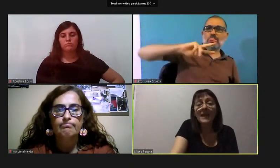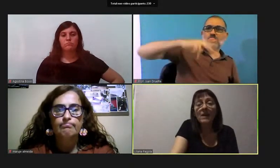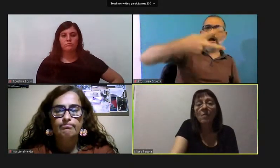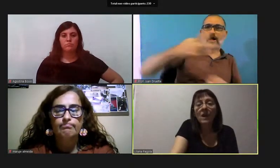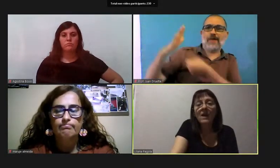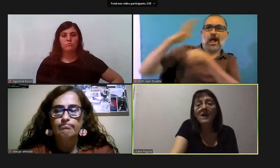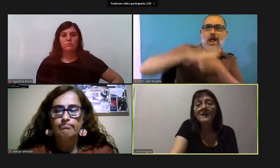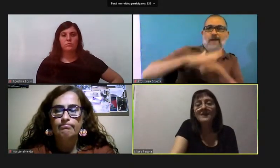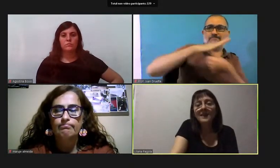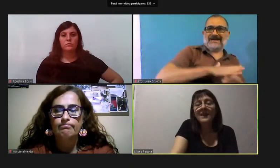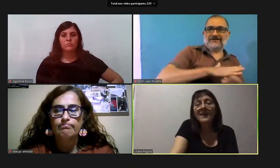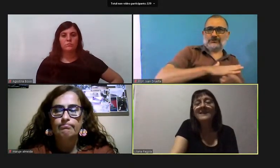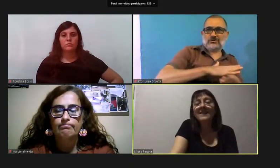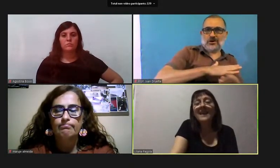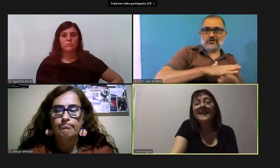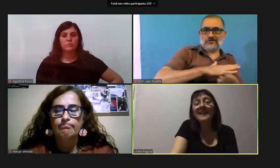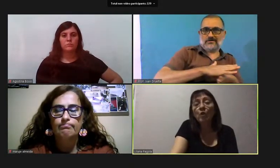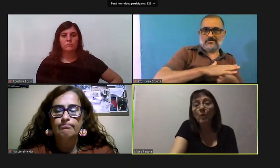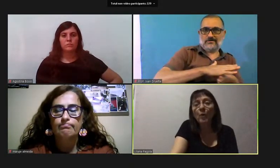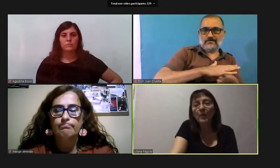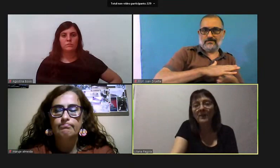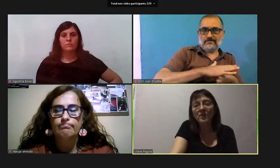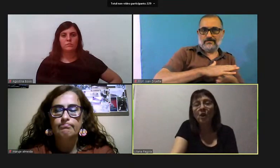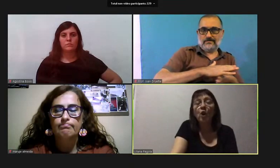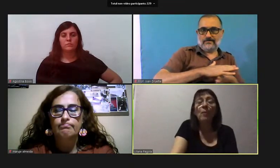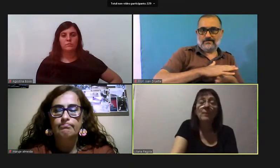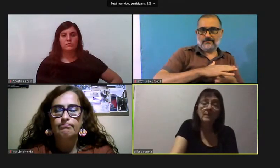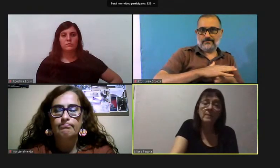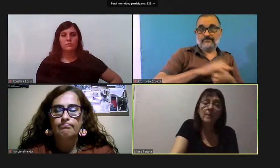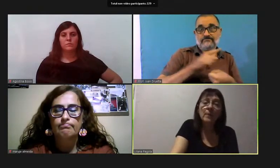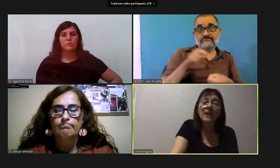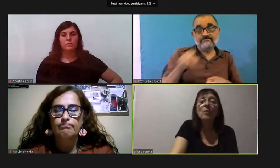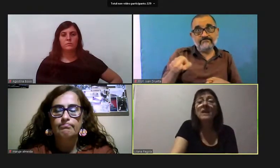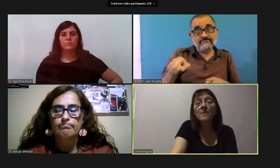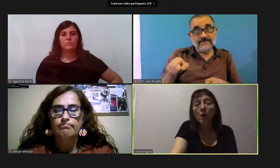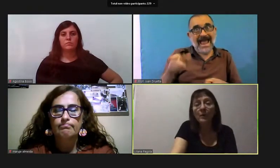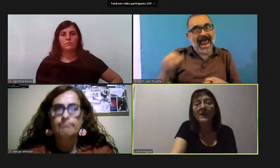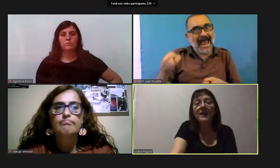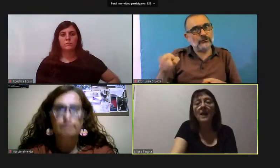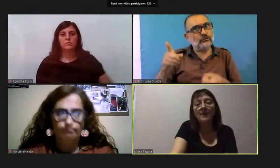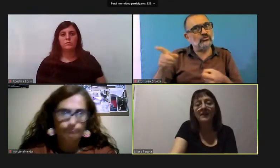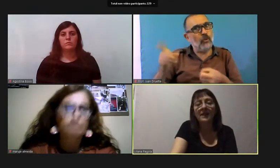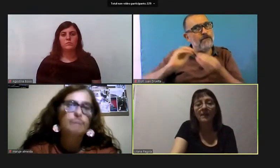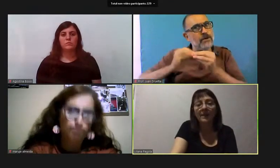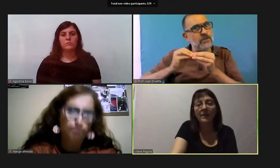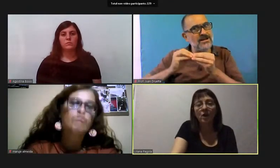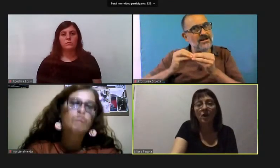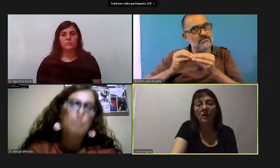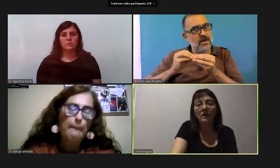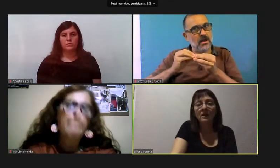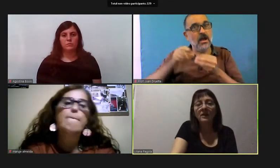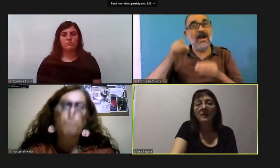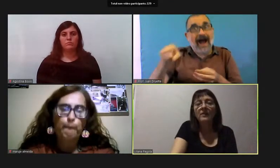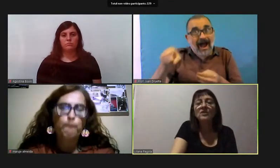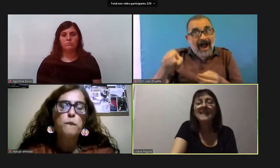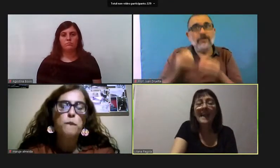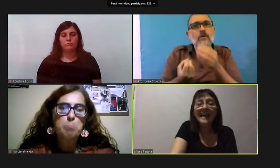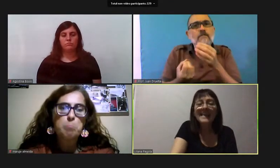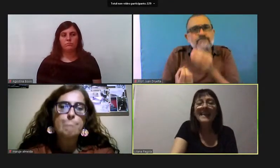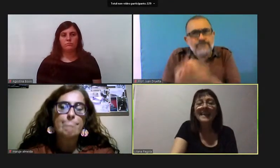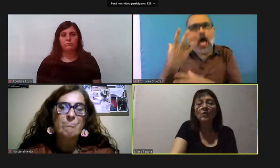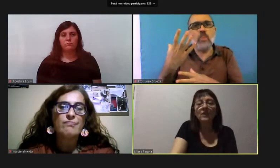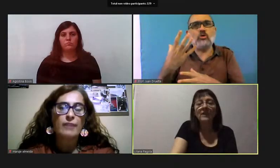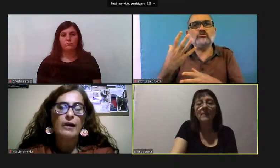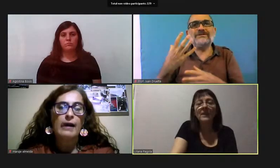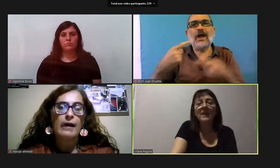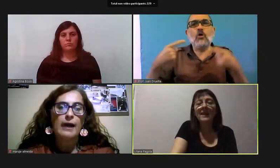propia lengua, ¿sí? Y se da esta doble opresión, oprimen mi propia lengua y me obligan a aprender el español. Entonces, ahí